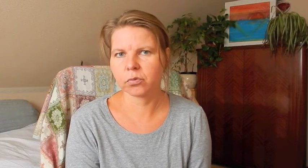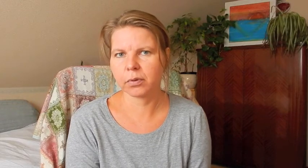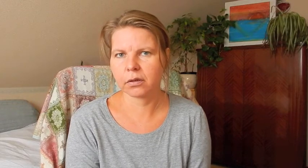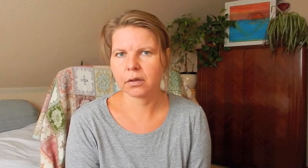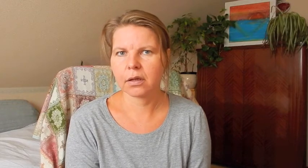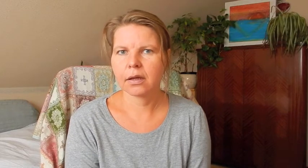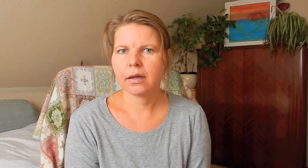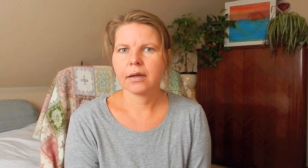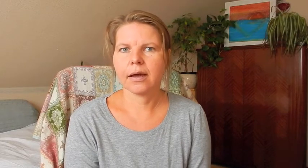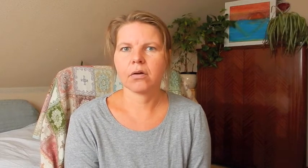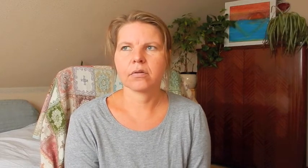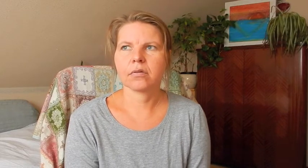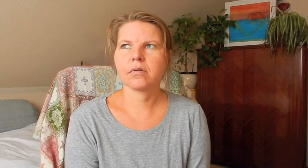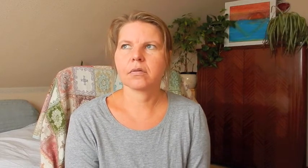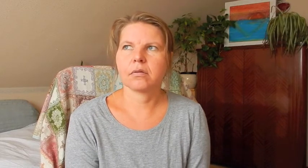bin, ja, und es ist,